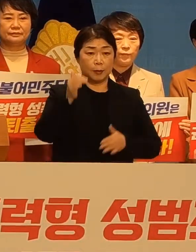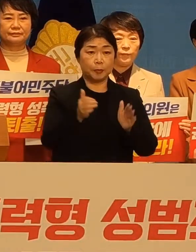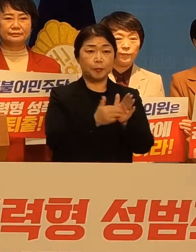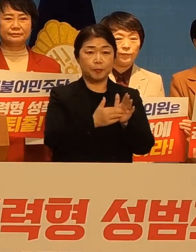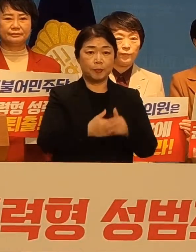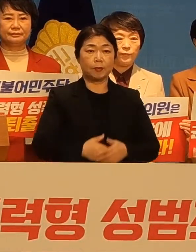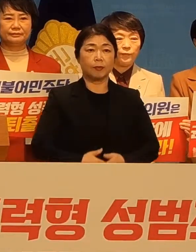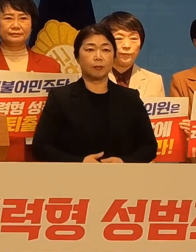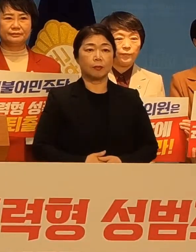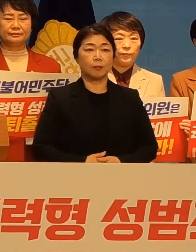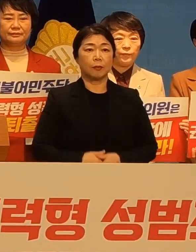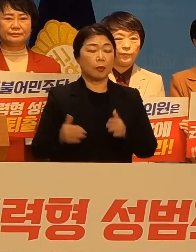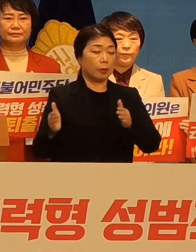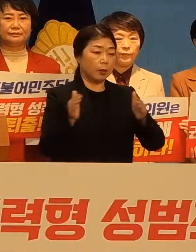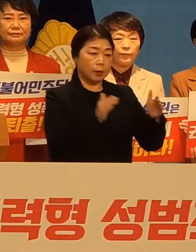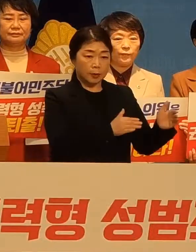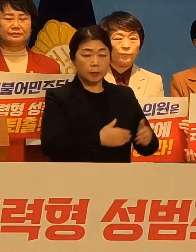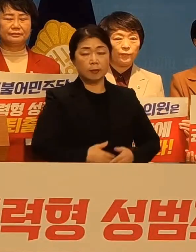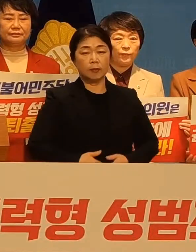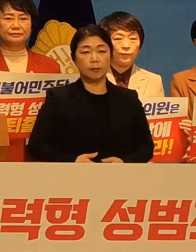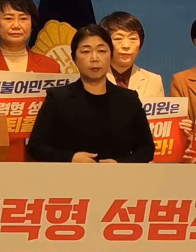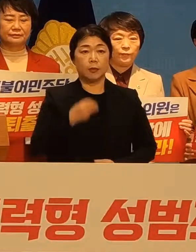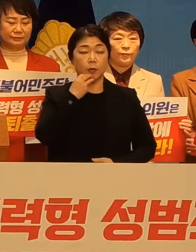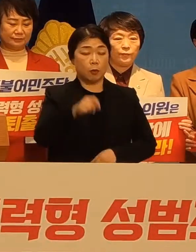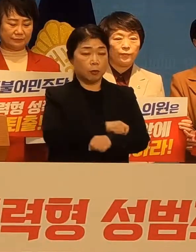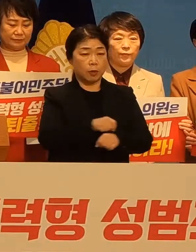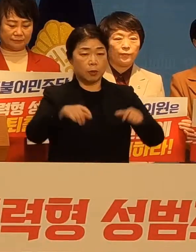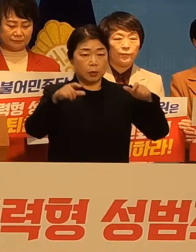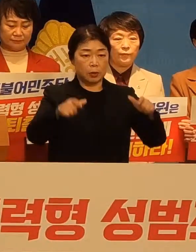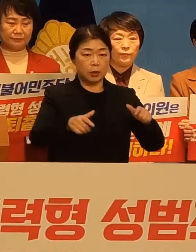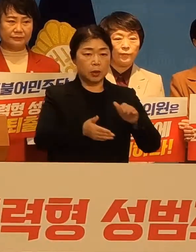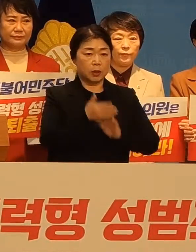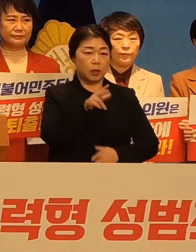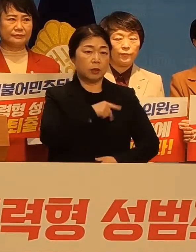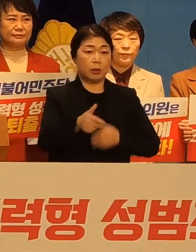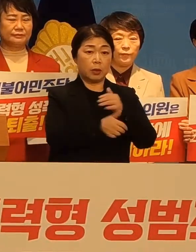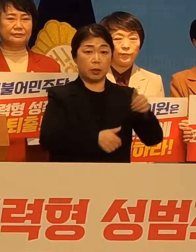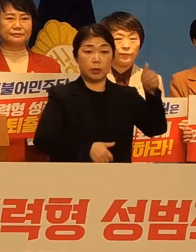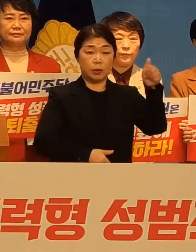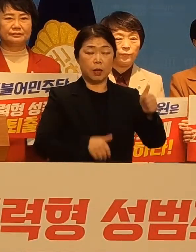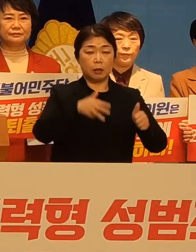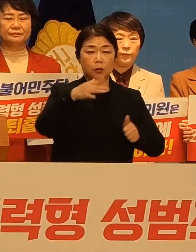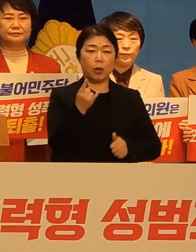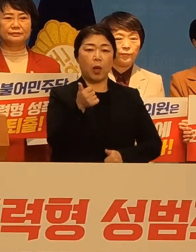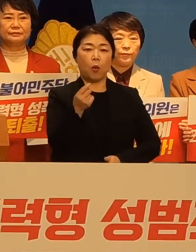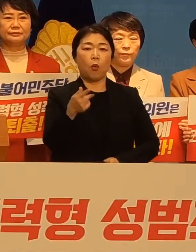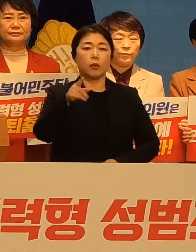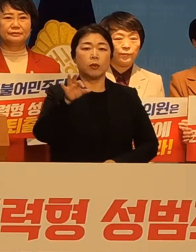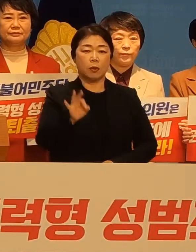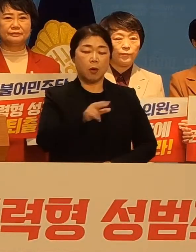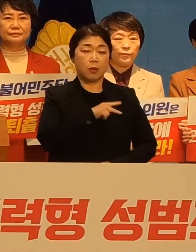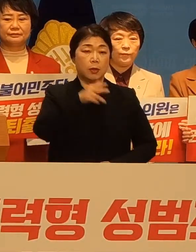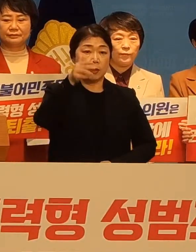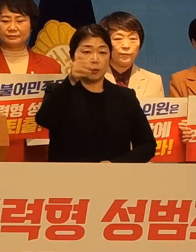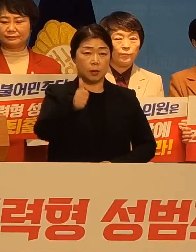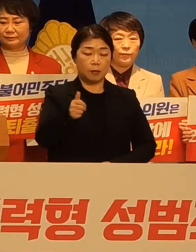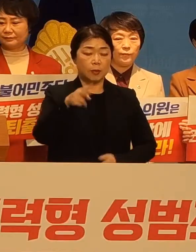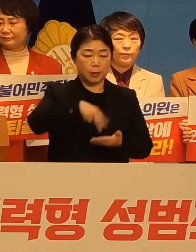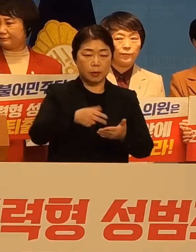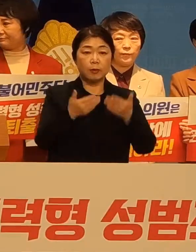마치겠습니다. 이어서 서울특별시 시의회 의장인 최호정 의장의 낭독이